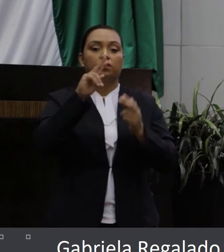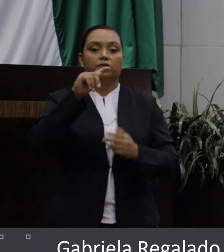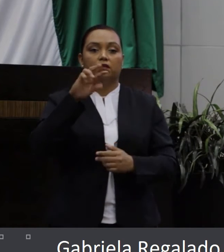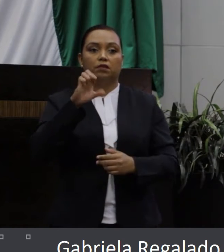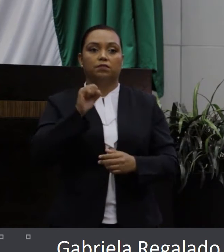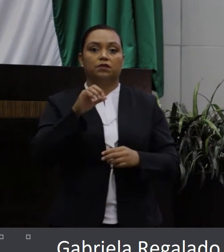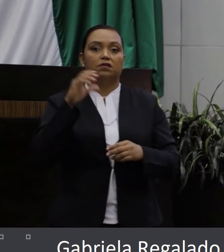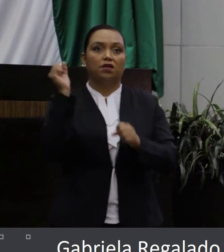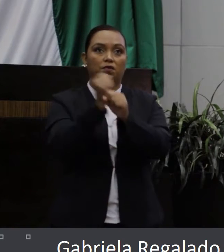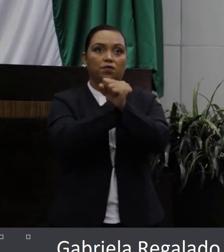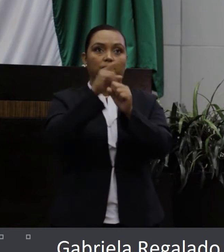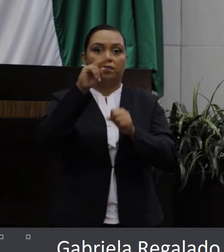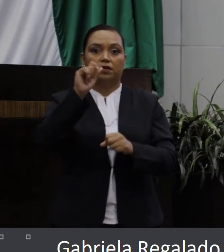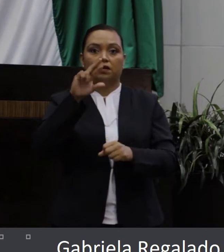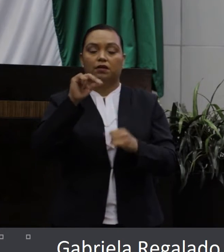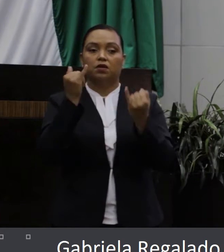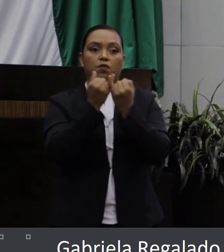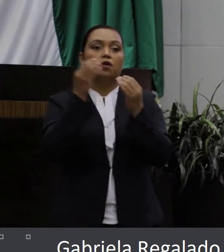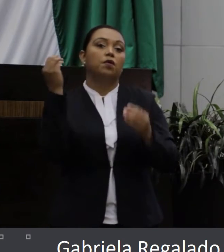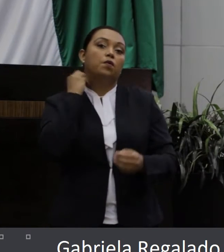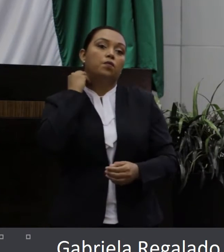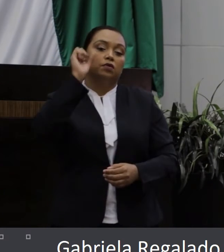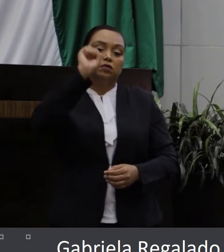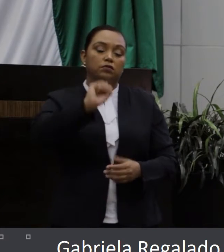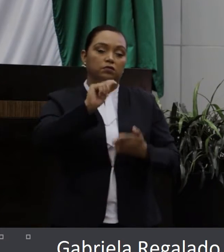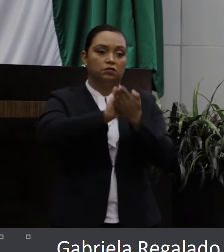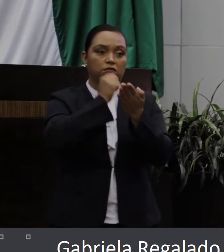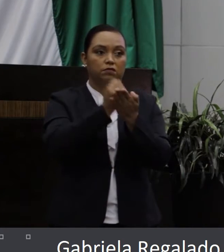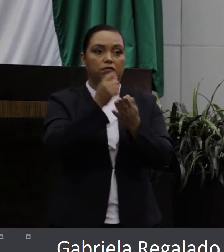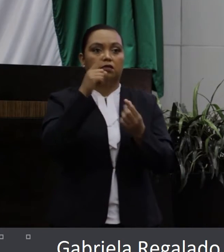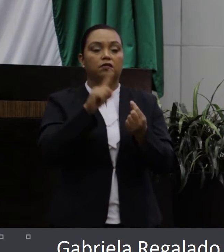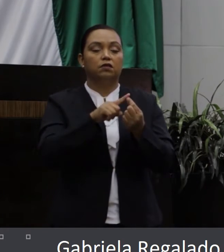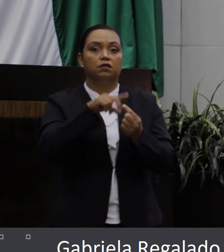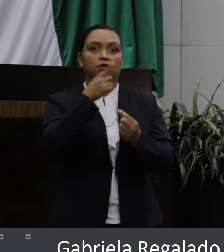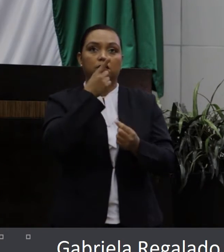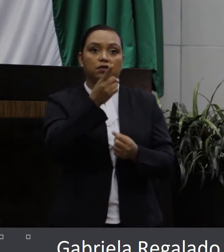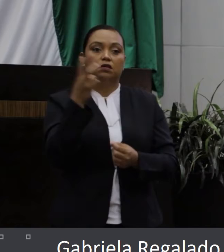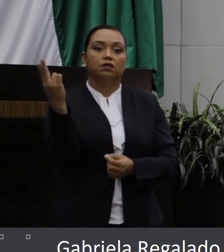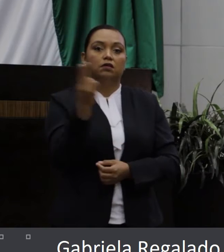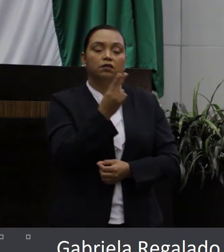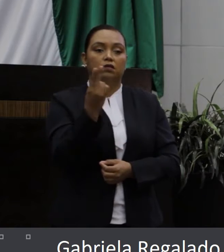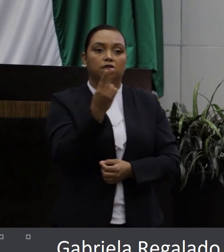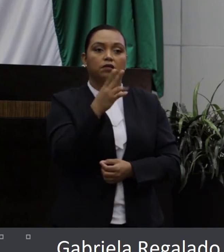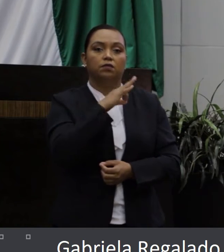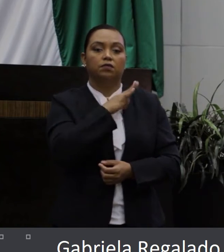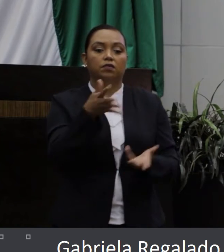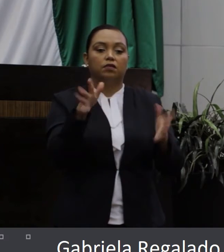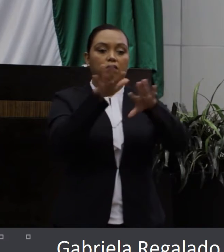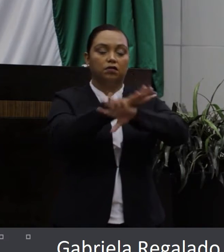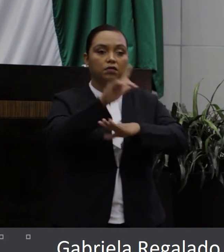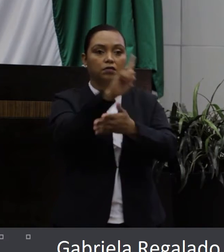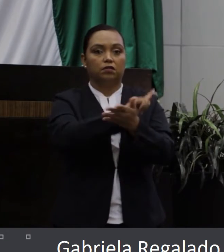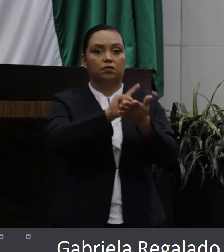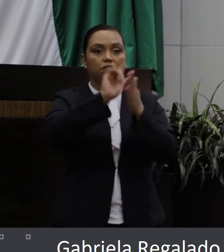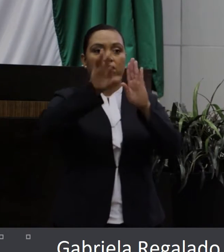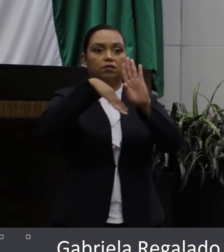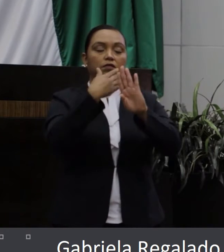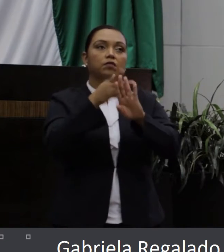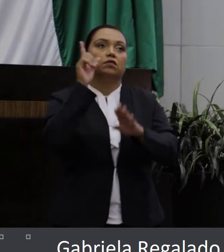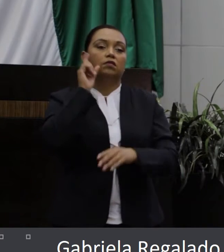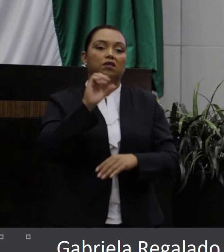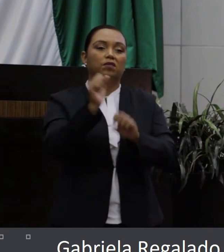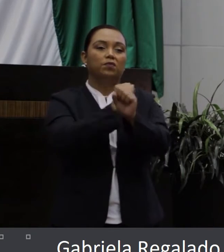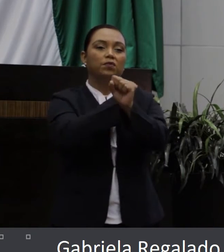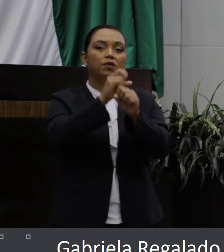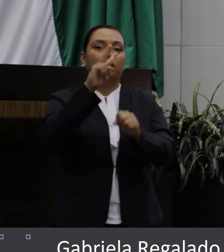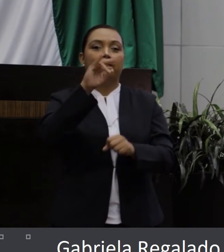violencia vicaria, así como las abogadas del sur de Tamaulipas, quienes me manifestaron la necesidad de modificar a la ley contra la violencia